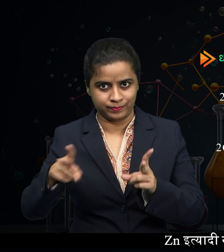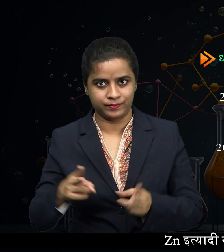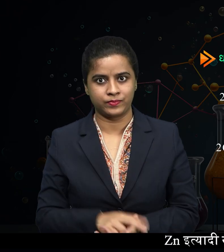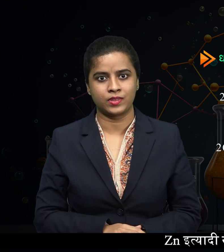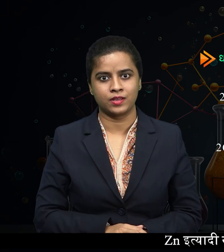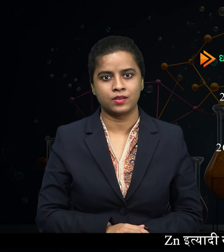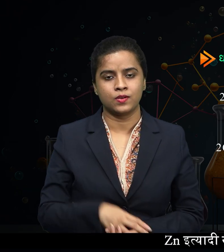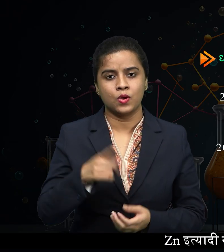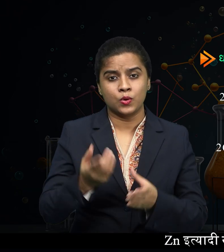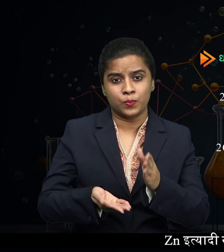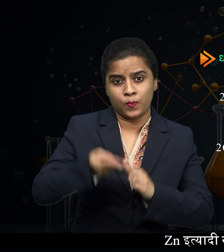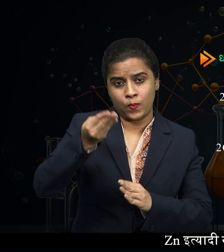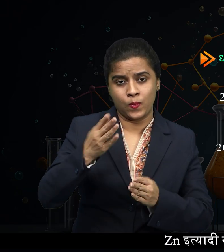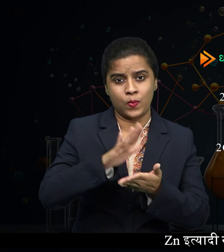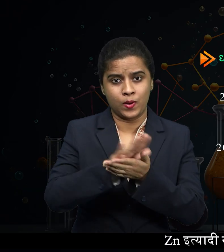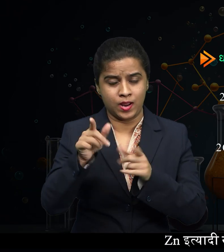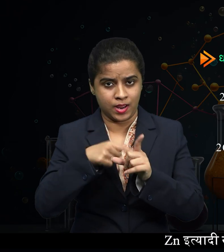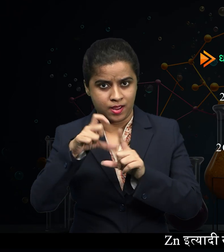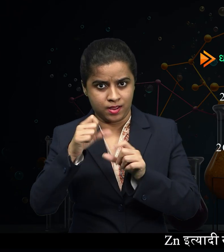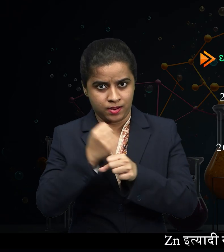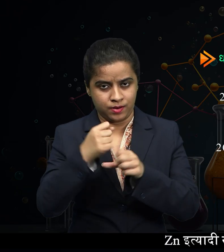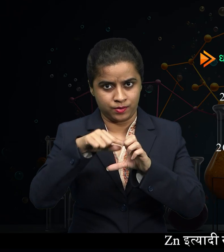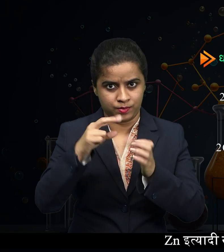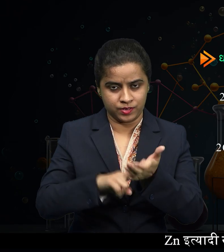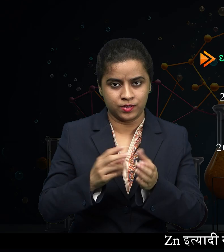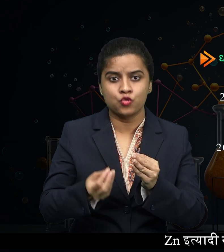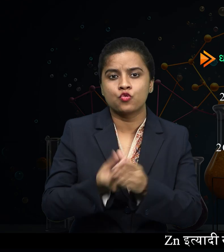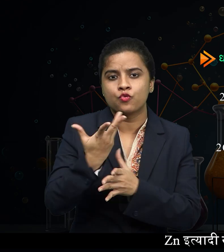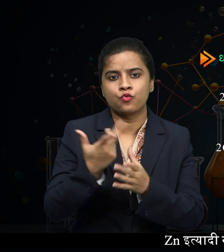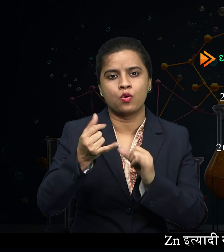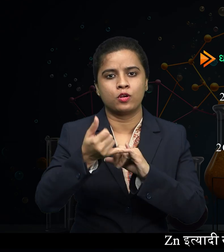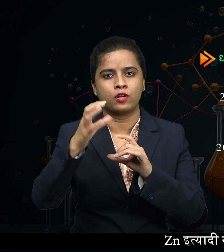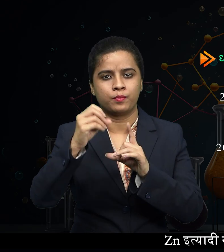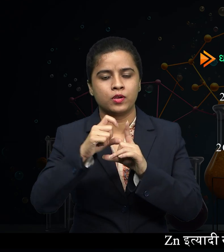इत्यादी सक्रिय धातूवर प्रतिक्रिया देते.